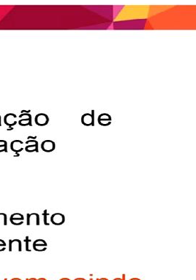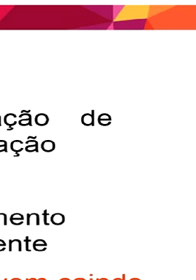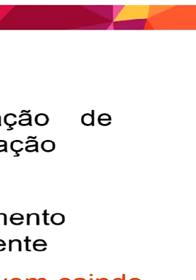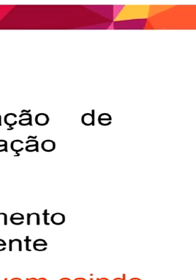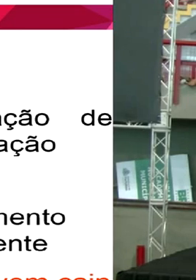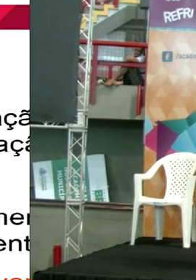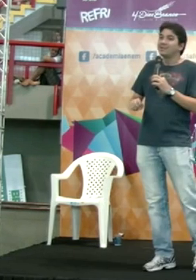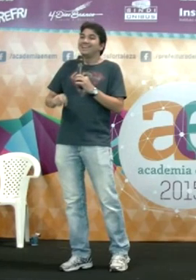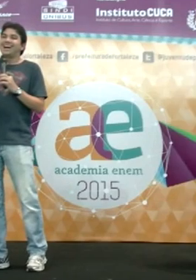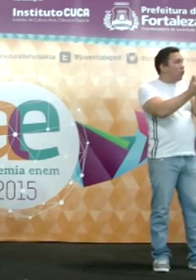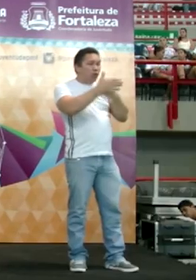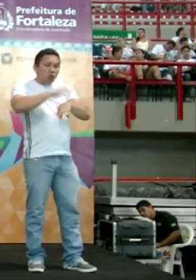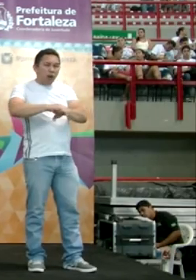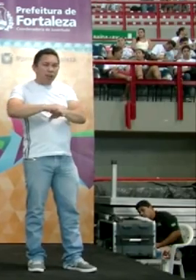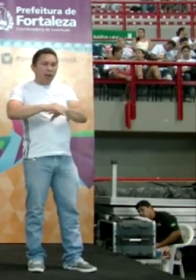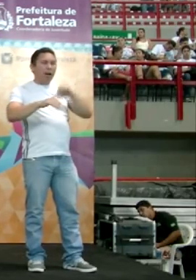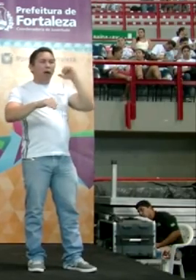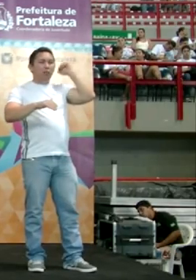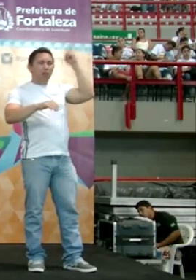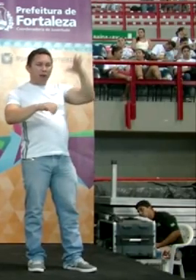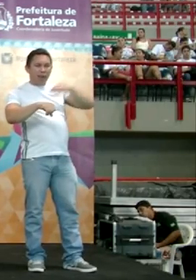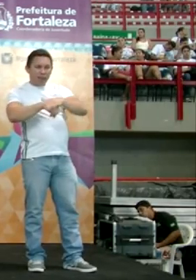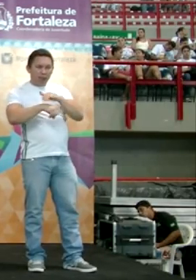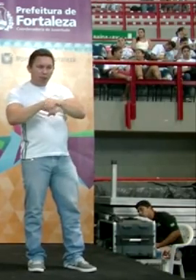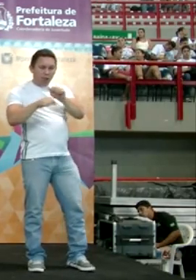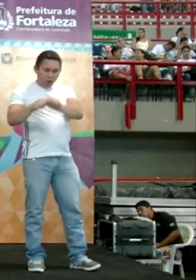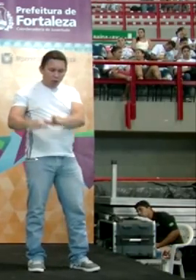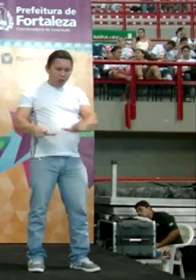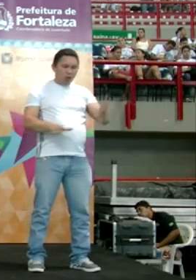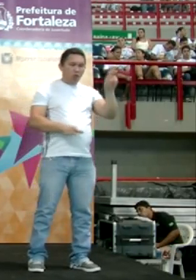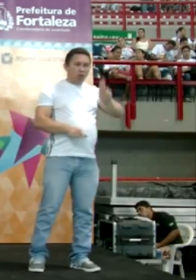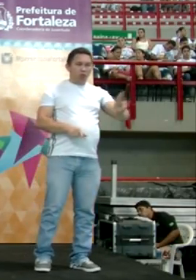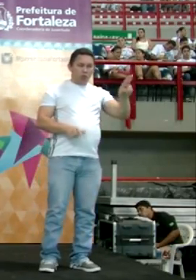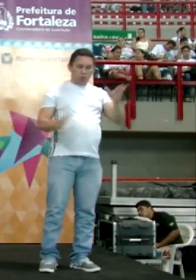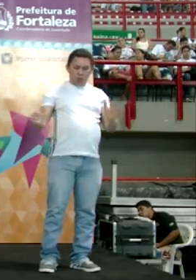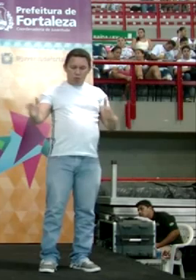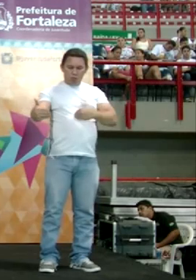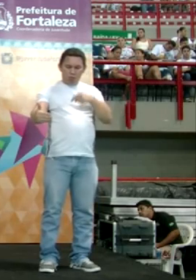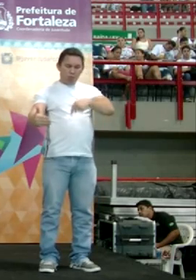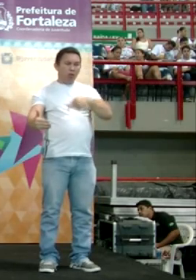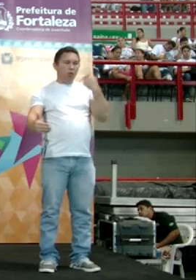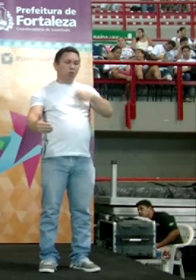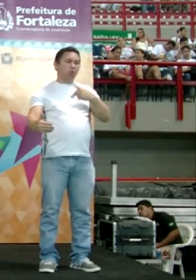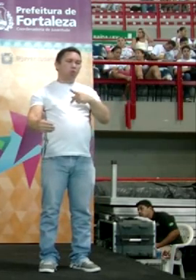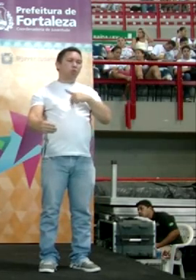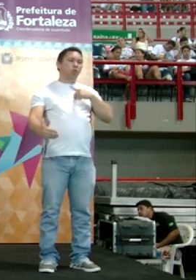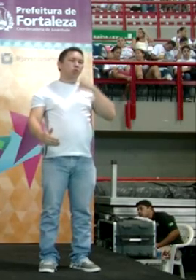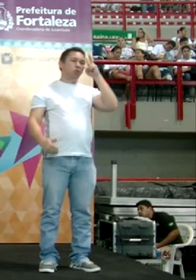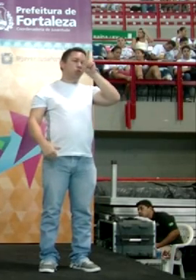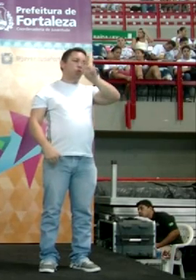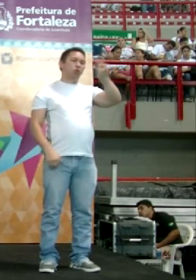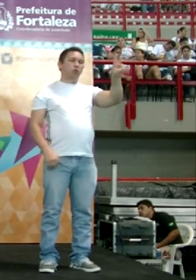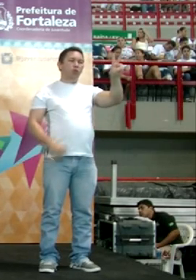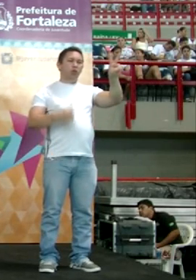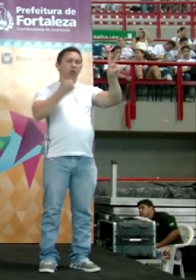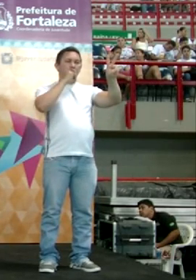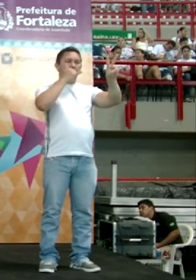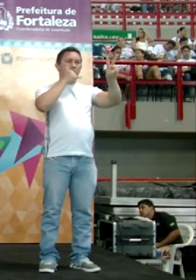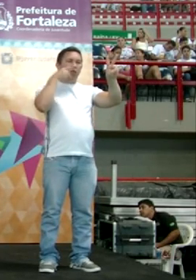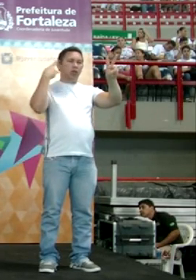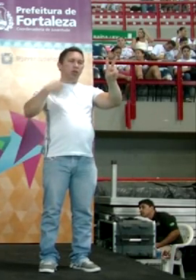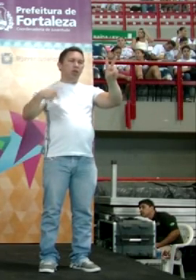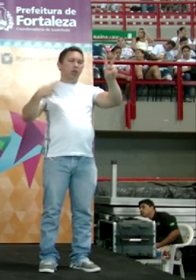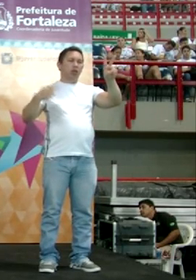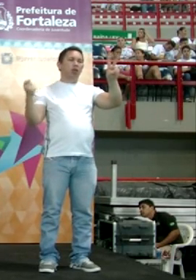durante a noite poder usar. As baterias, elas conseguem armazenar mais ou menos 2 dias de energia